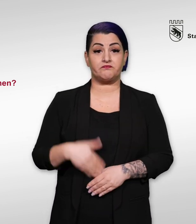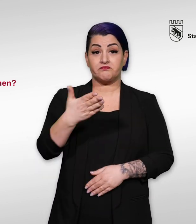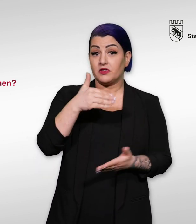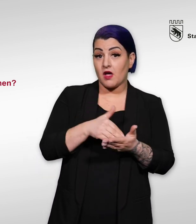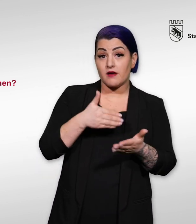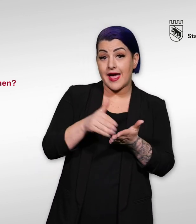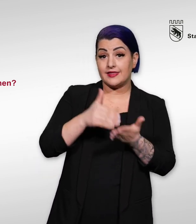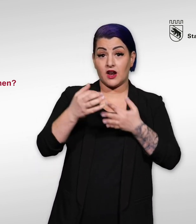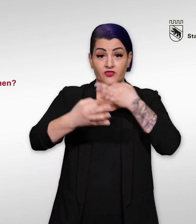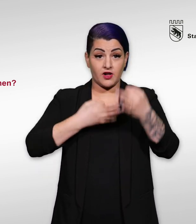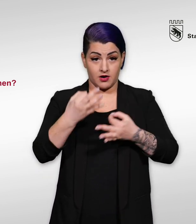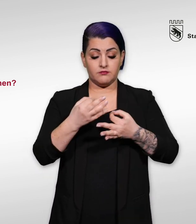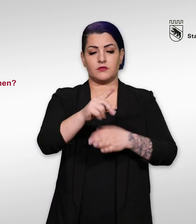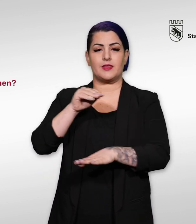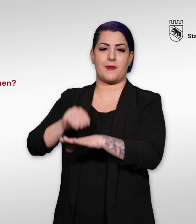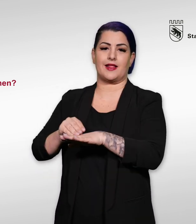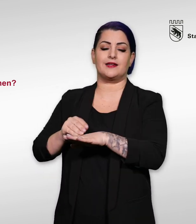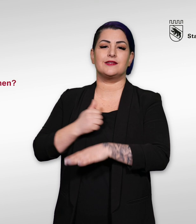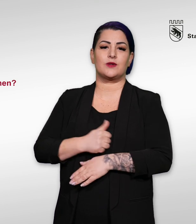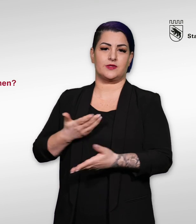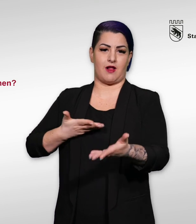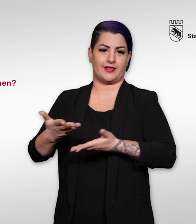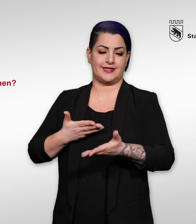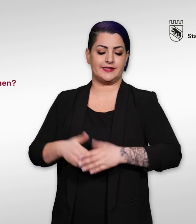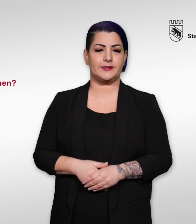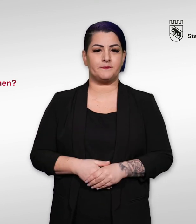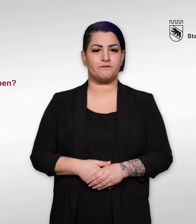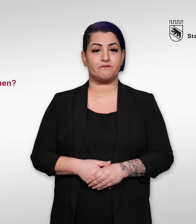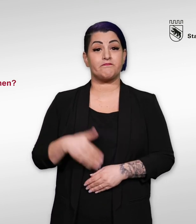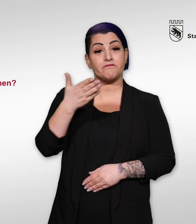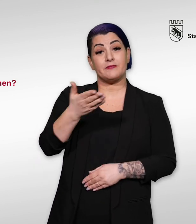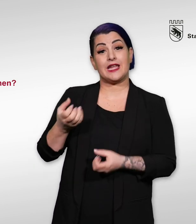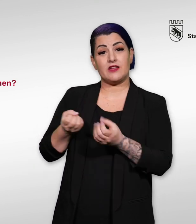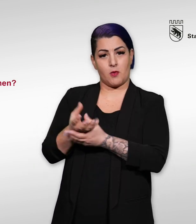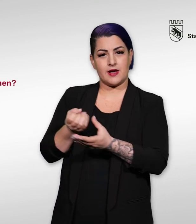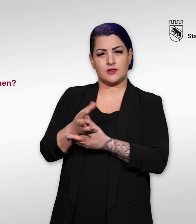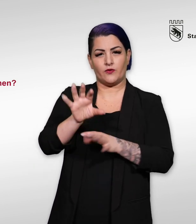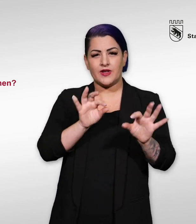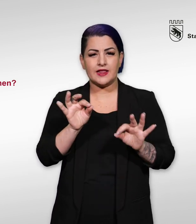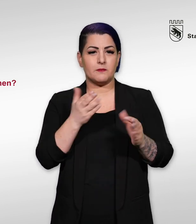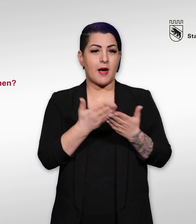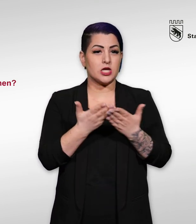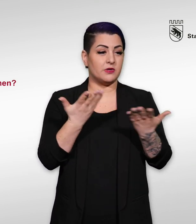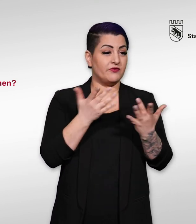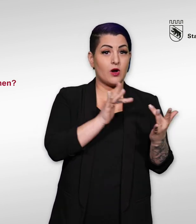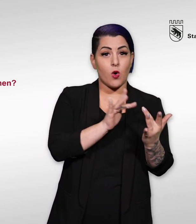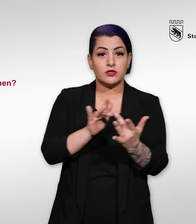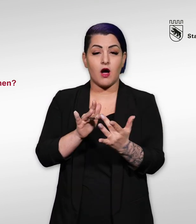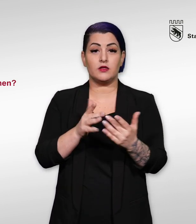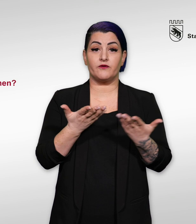Haben Sie weitere Fragen? Melden Sie sich beim Sozialdienst. Sie finden Informationen zu Kontaktmöglichkeiten, Adresse und